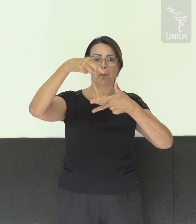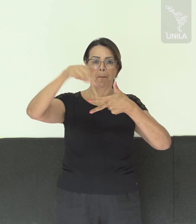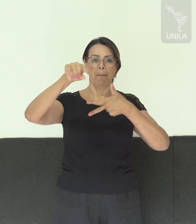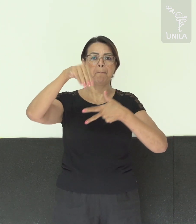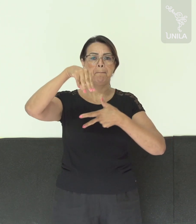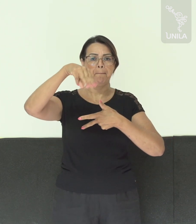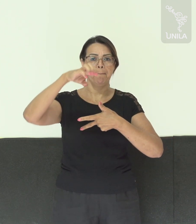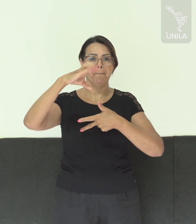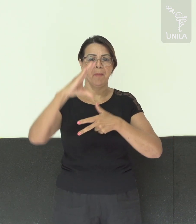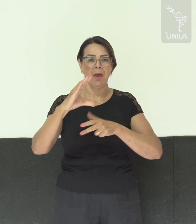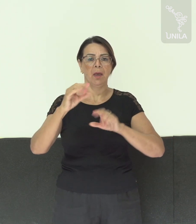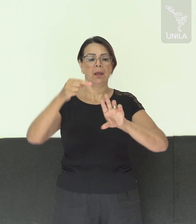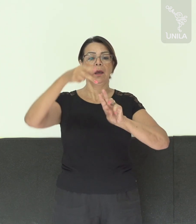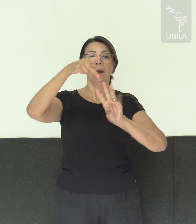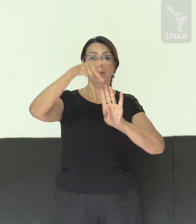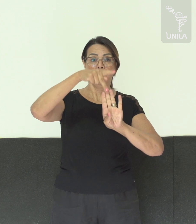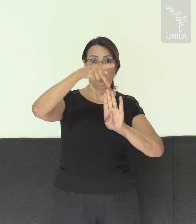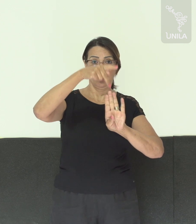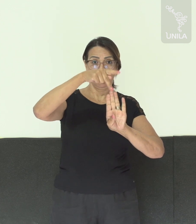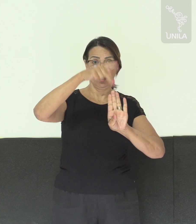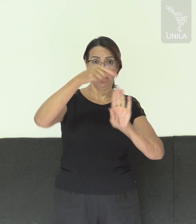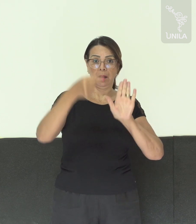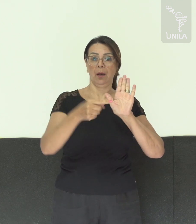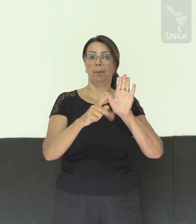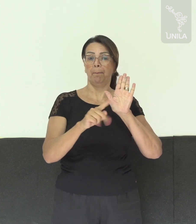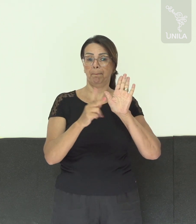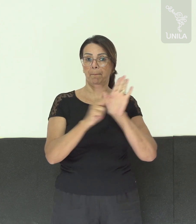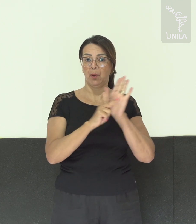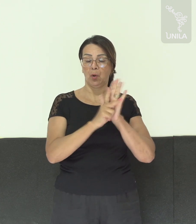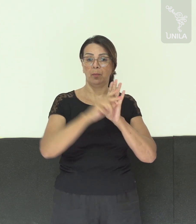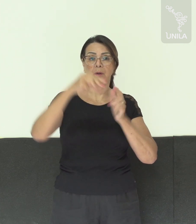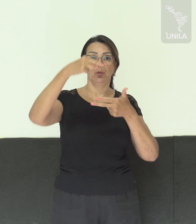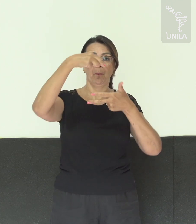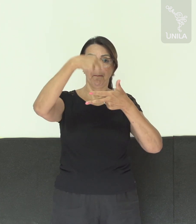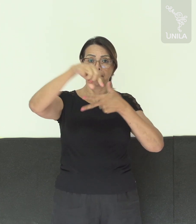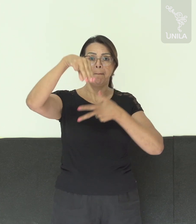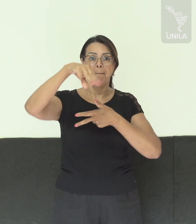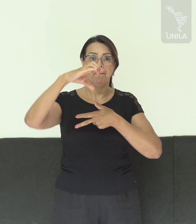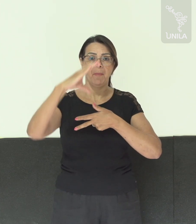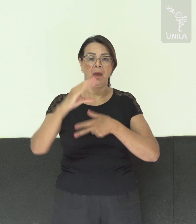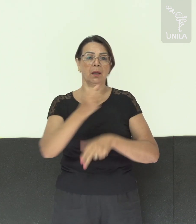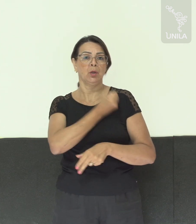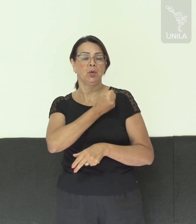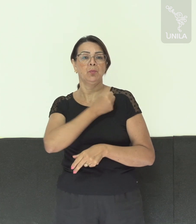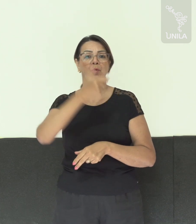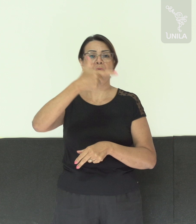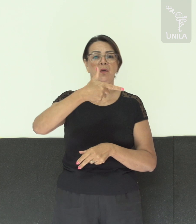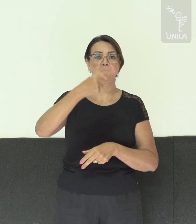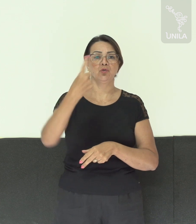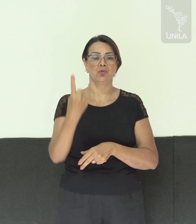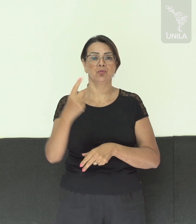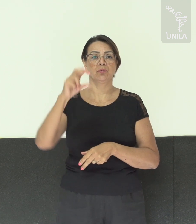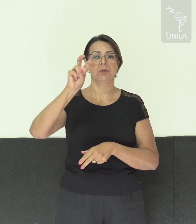nos termos da Portaria Normativa MEC, número 21, de 5 de novembro de 2012,